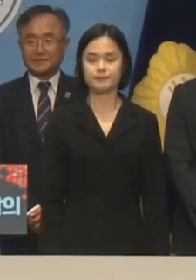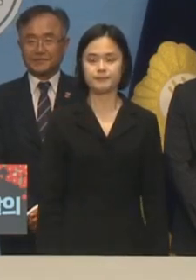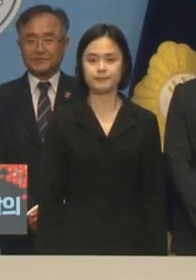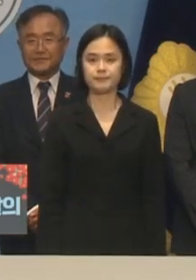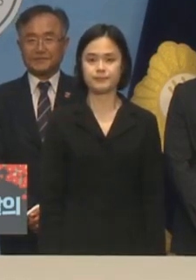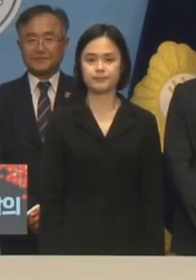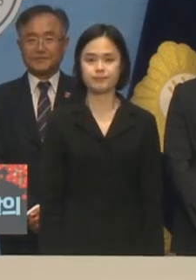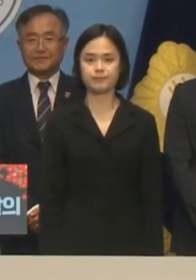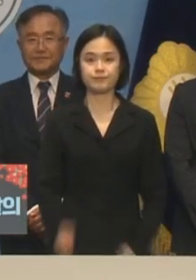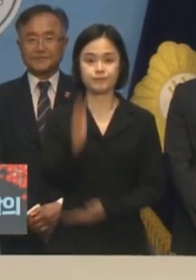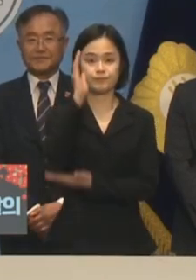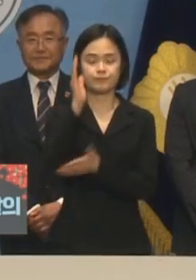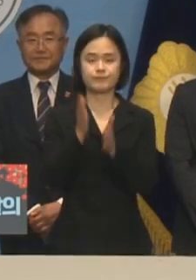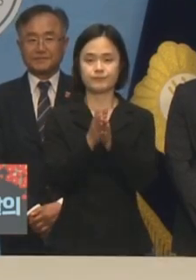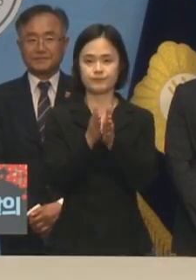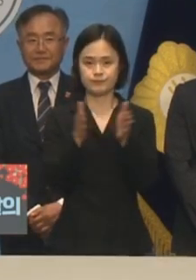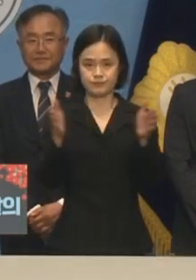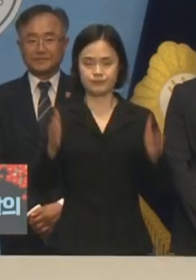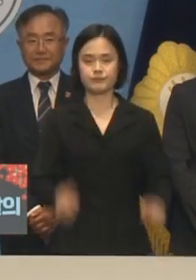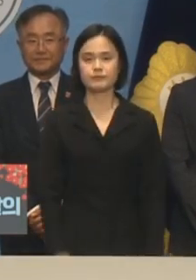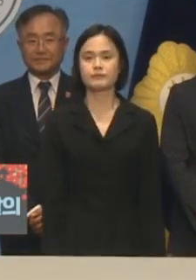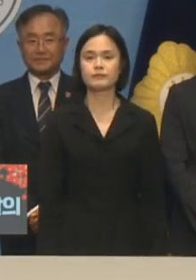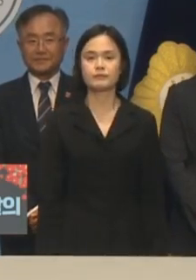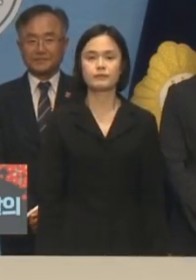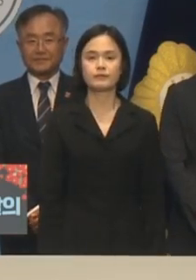네, 기자회견 시작하겠습니다.